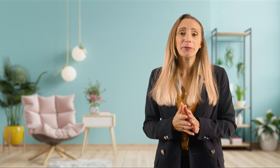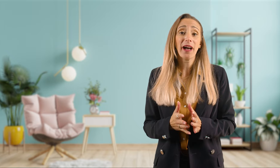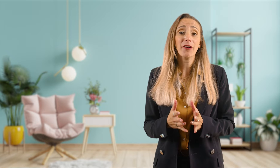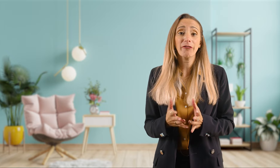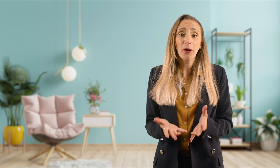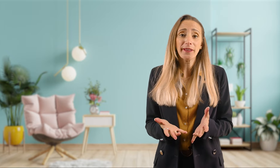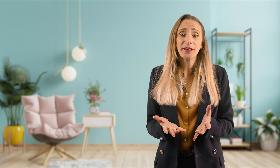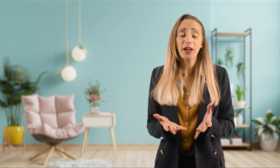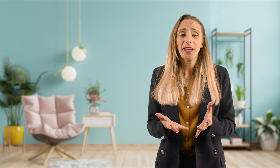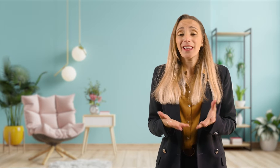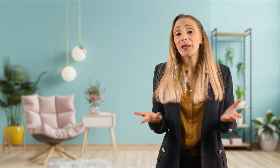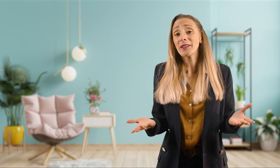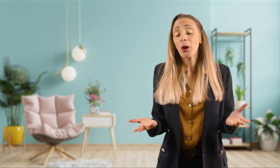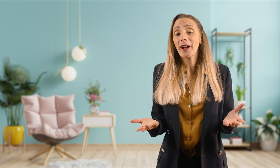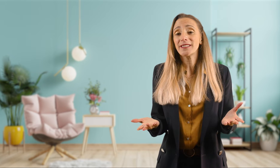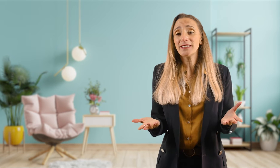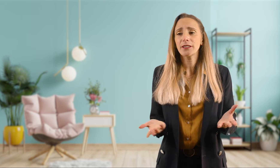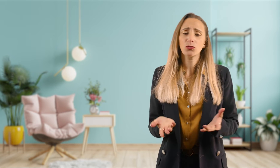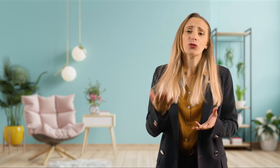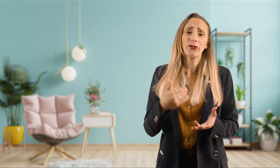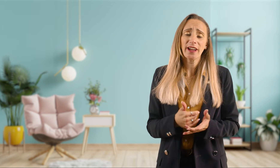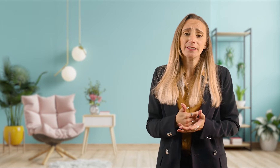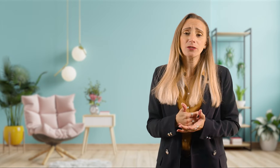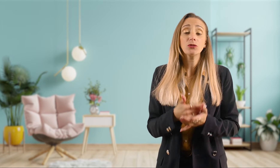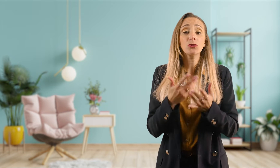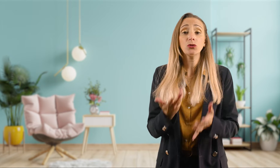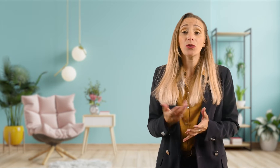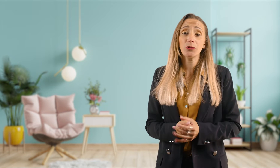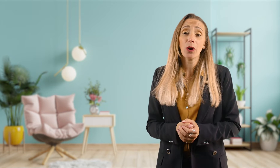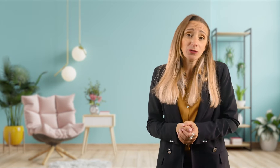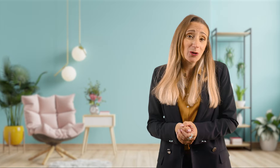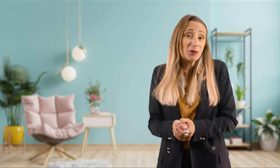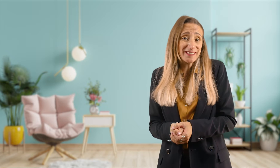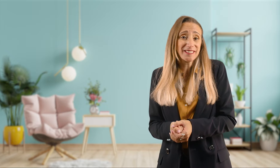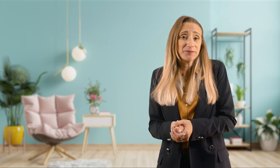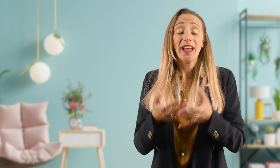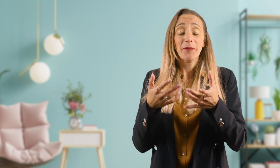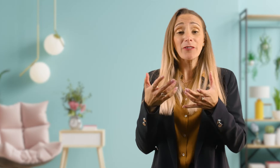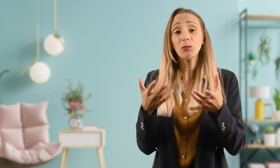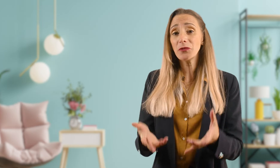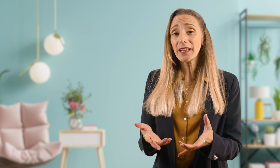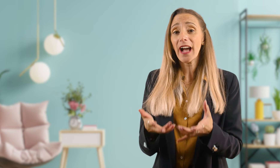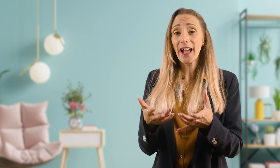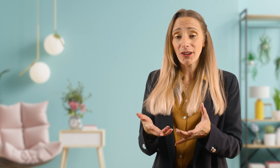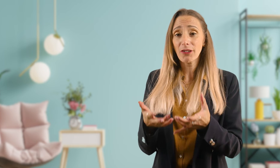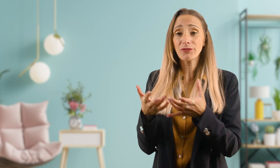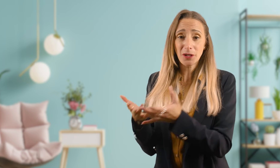par un formateur et mettre en pratique tout en validant ce que nous voyons ensemble ici. Vous pouvez alors vous rendre